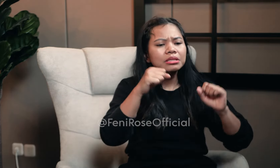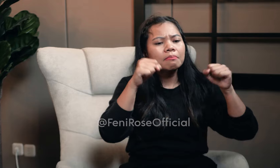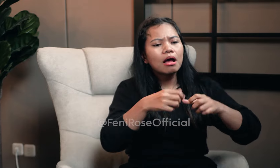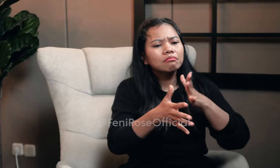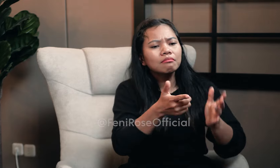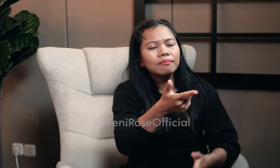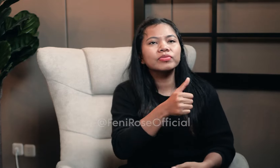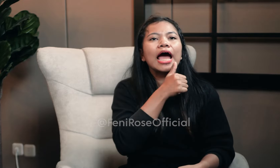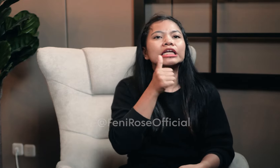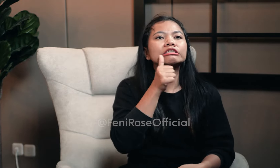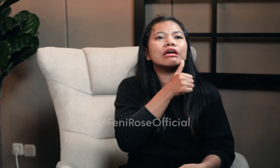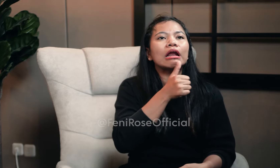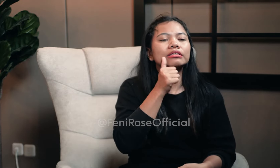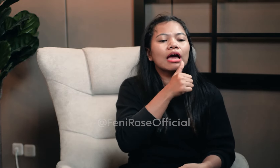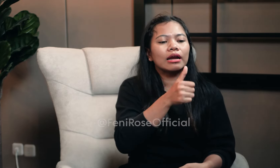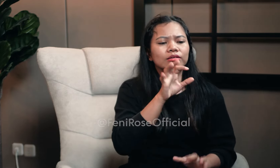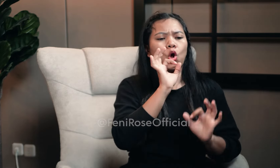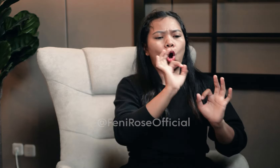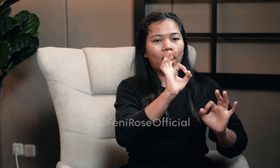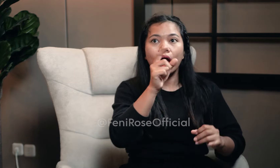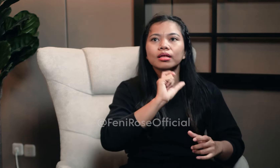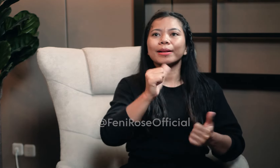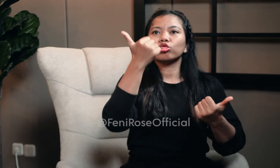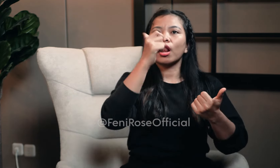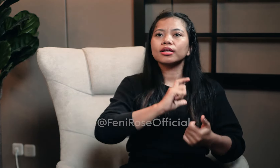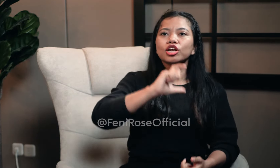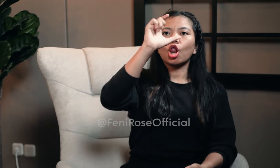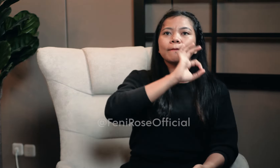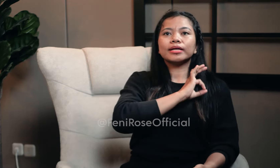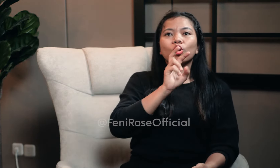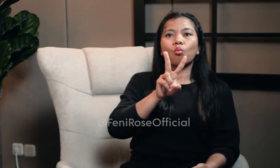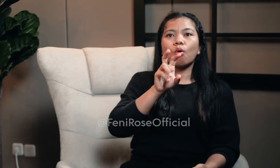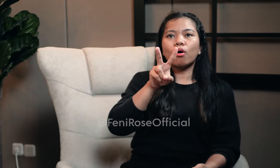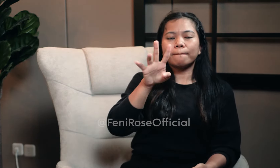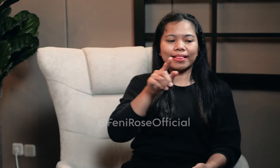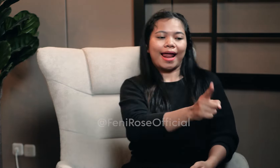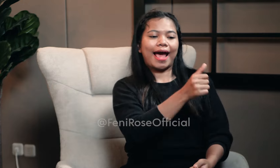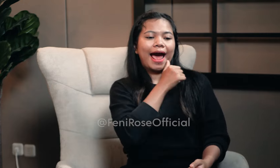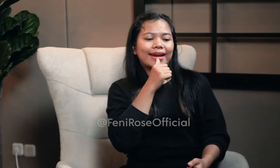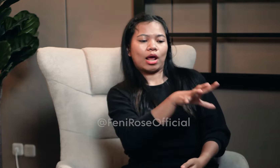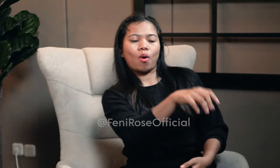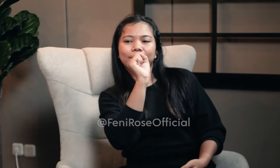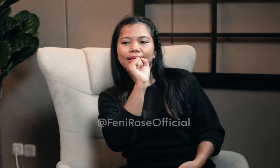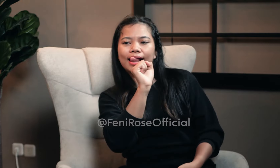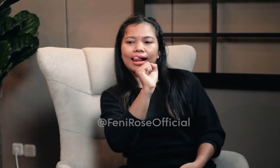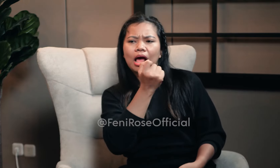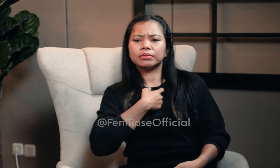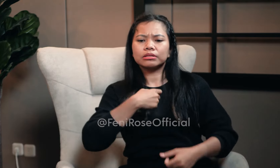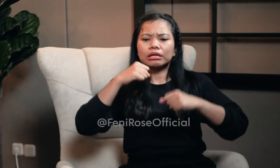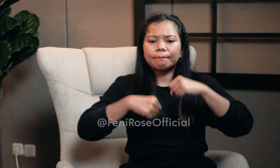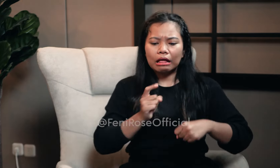yang tinggal di Jakarta sepakat Seperti apa nih Pak Anis pas nama panggil isyaratnya Seperti apa Nah waktu 2024 itu